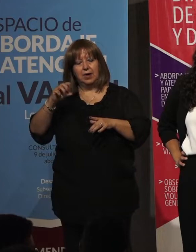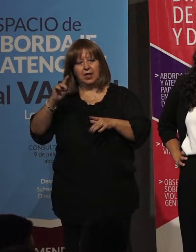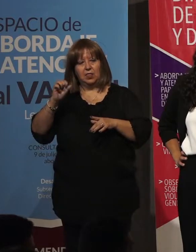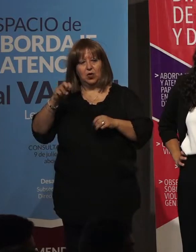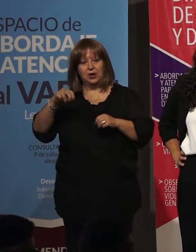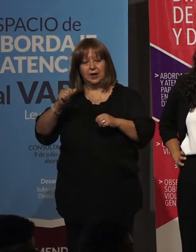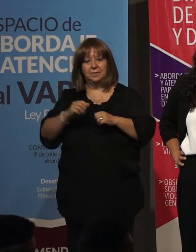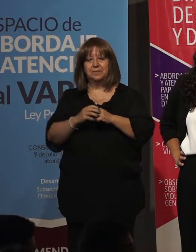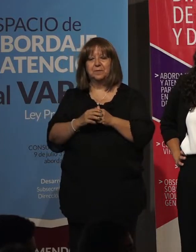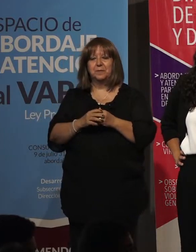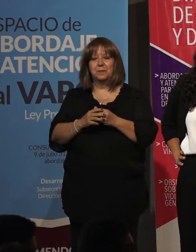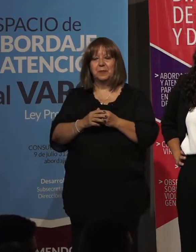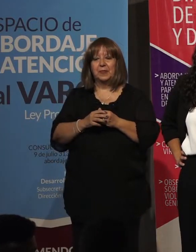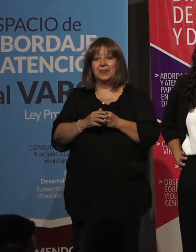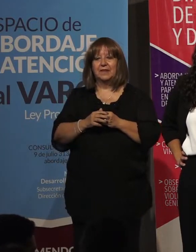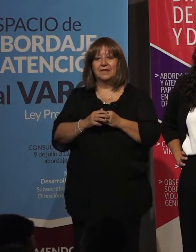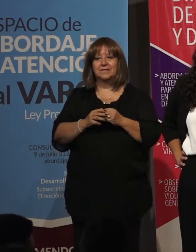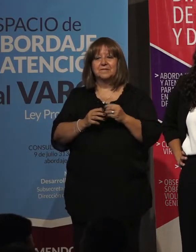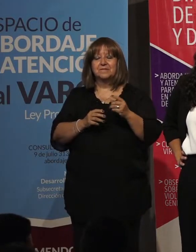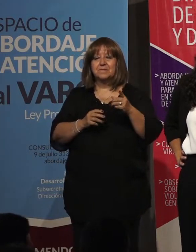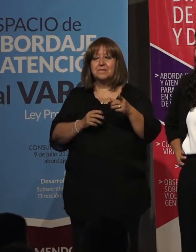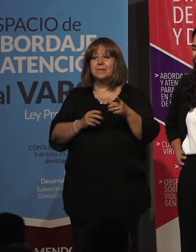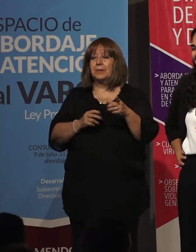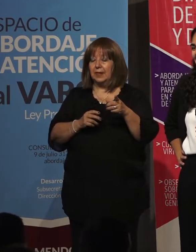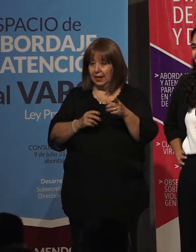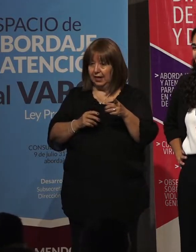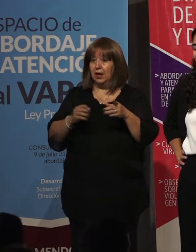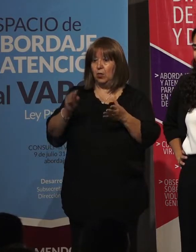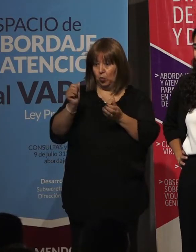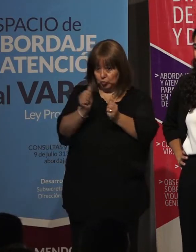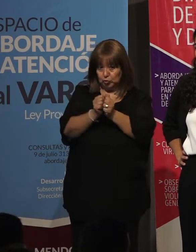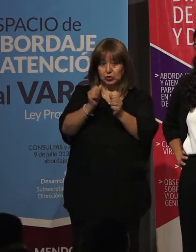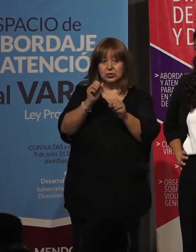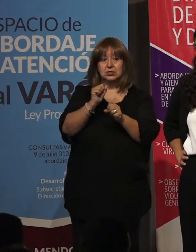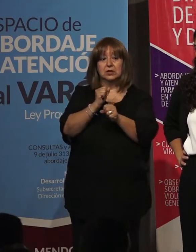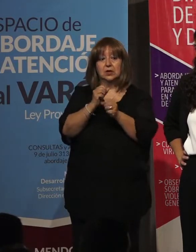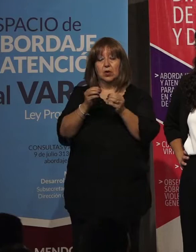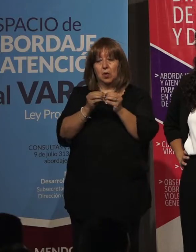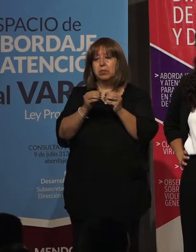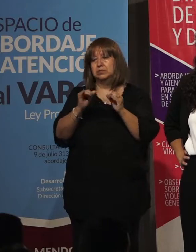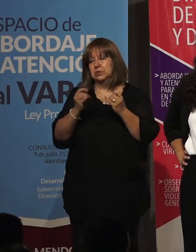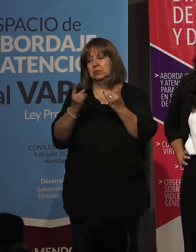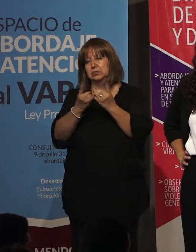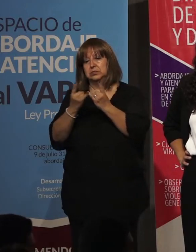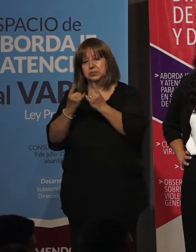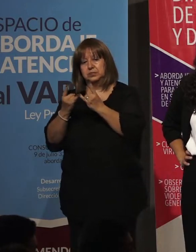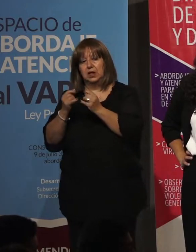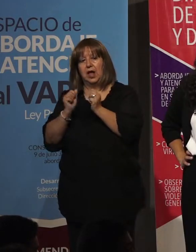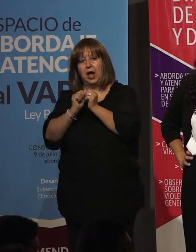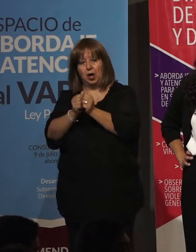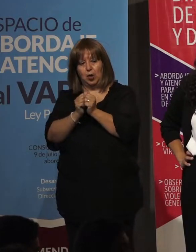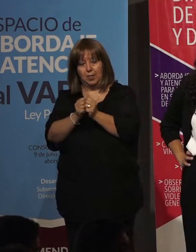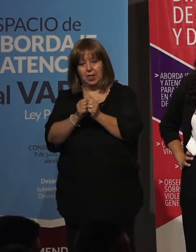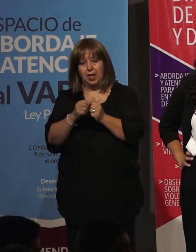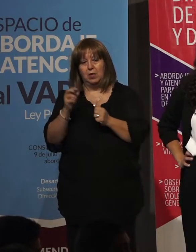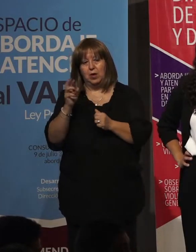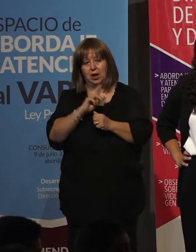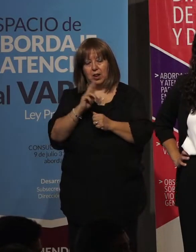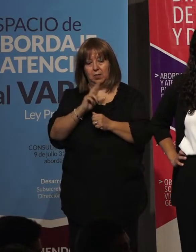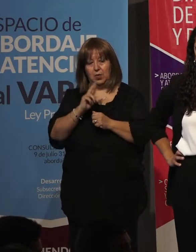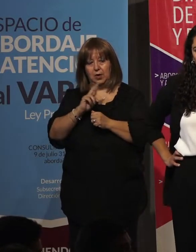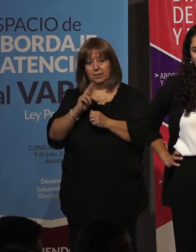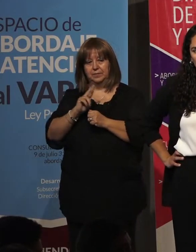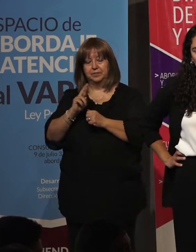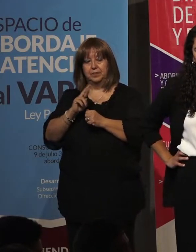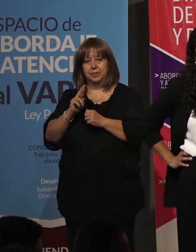¿no? Hola, Lili. Lo hacemos desde la oficina y realmente... ¿Funciona? Claro, acompañamos a la mujer